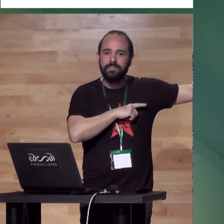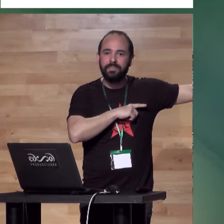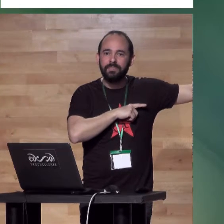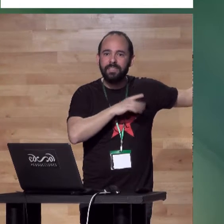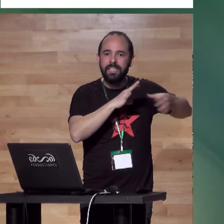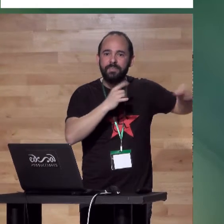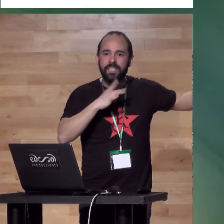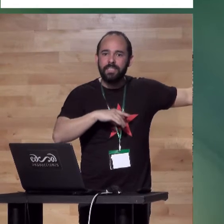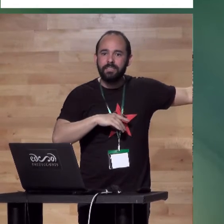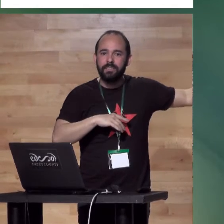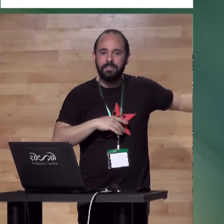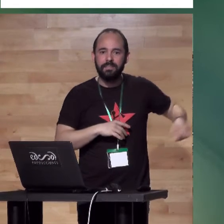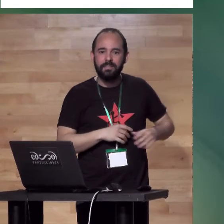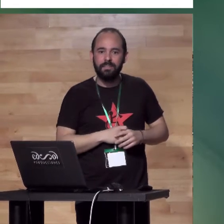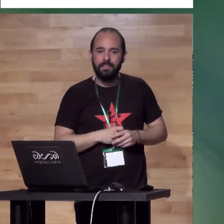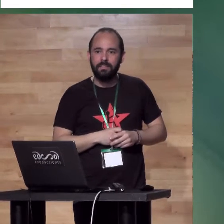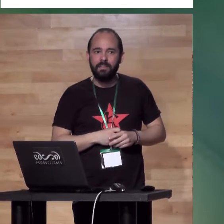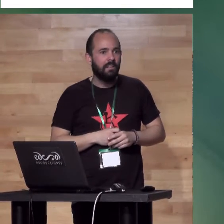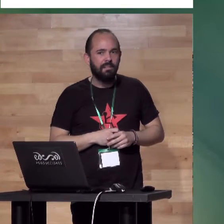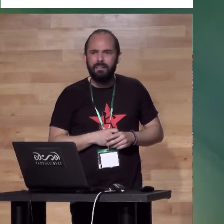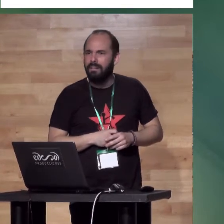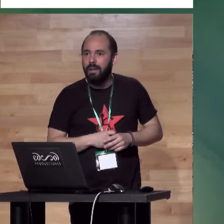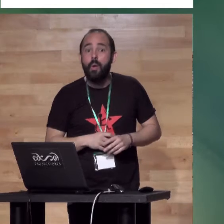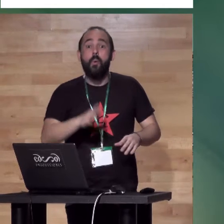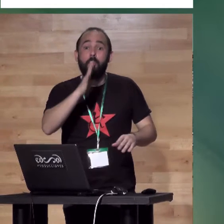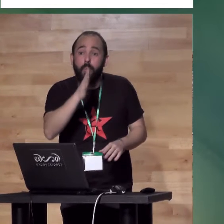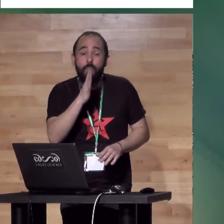¿Quiénes son sus amigos? ¿Quiénes son sus amigos?